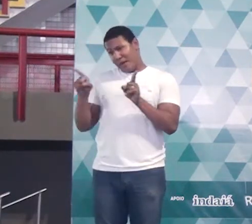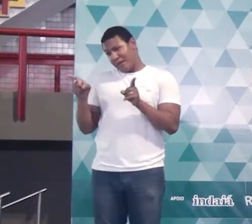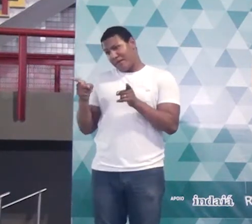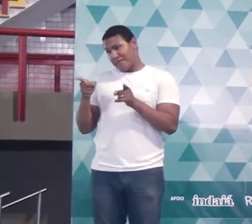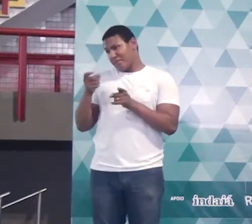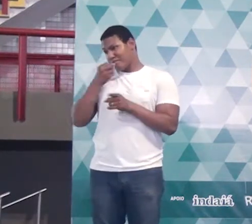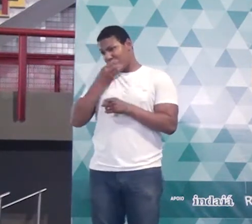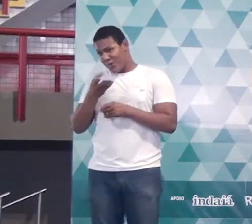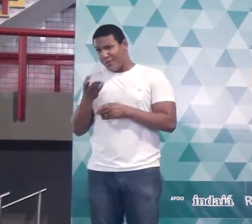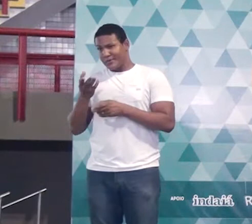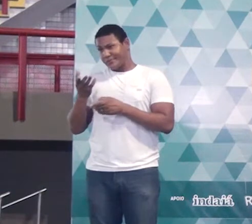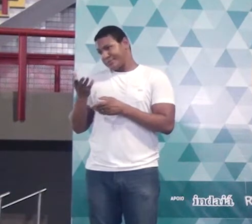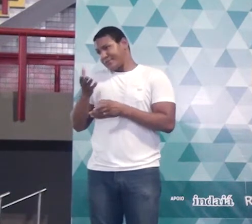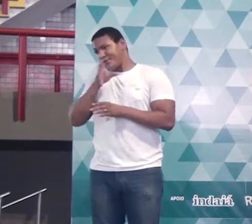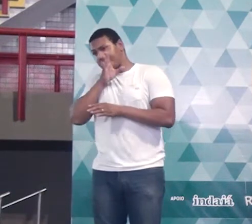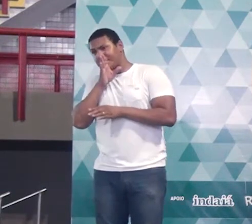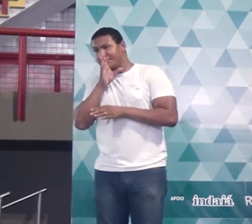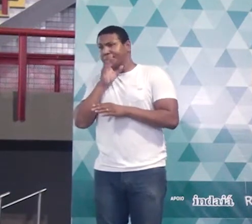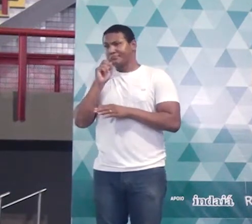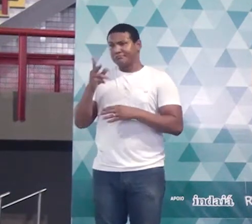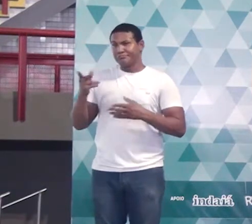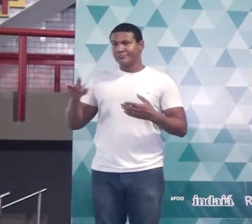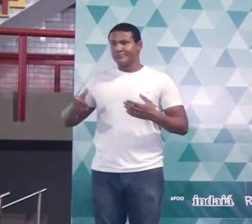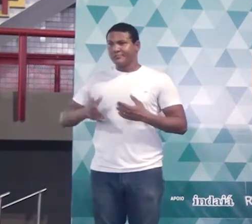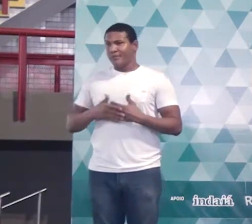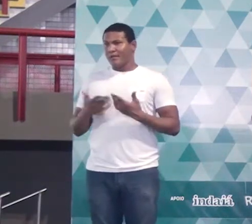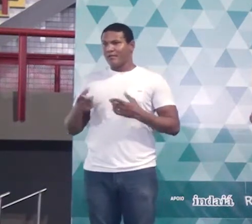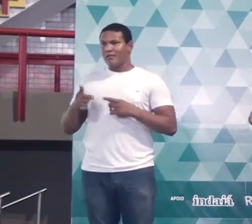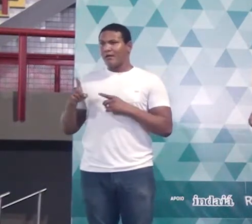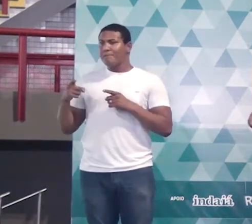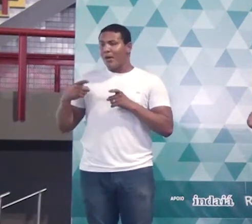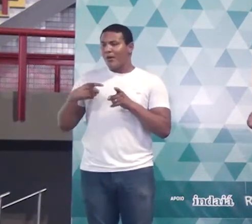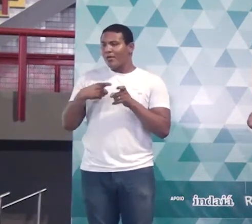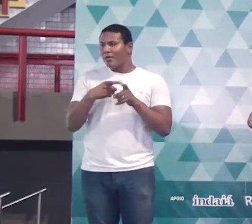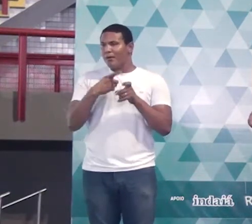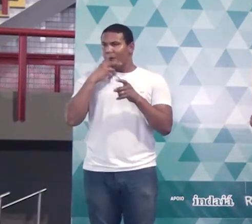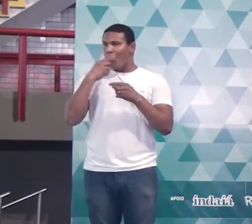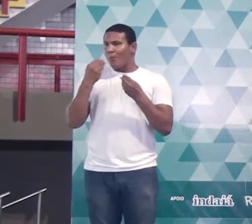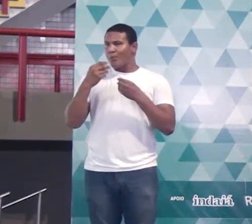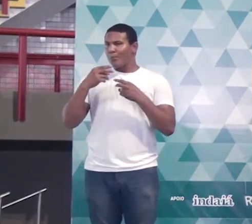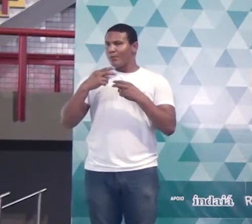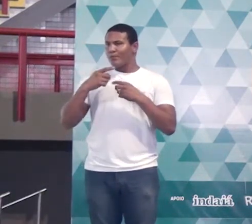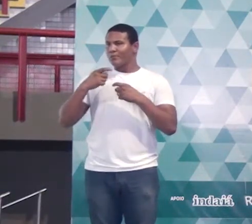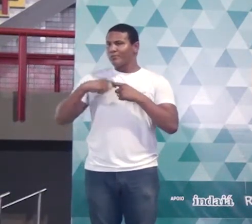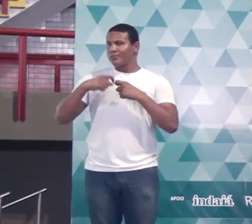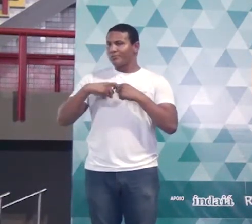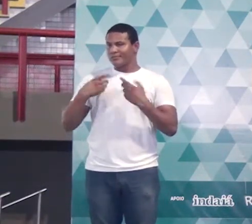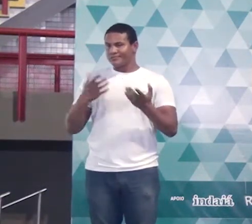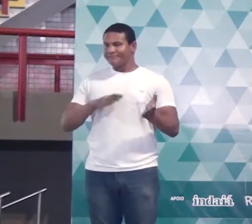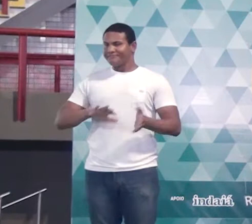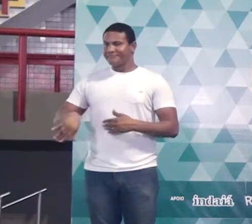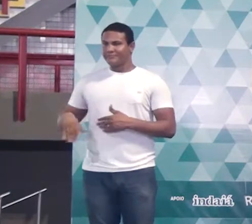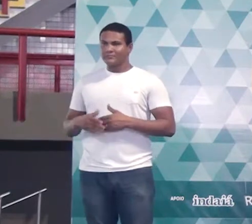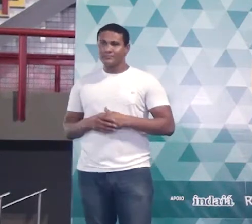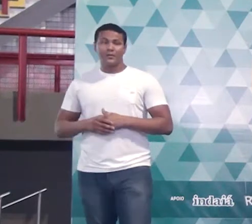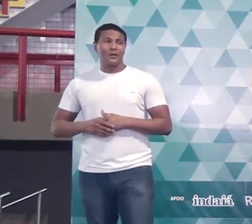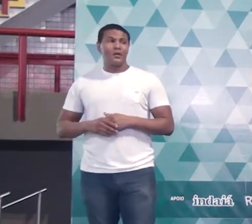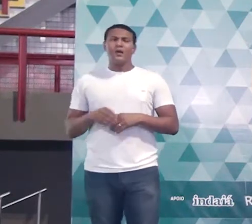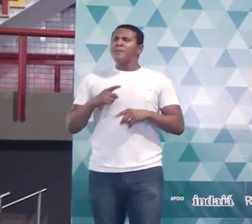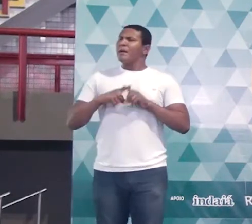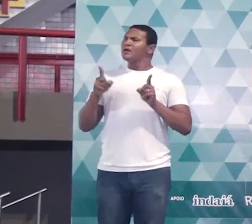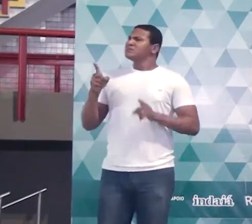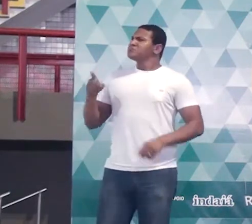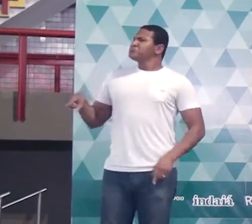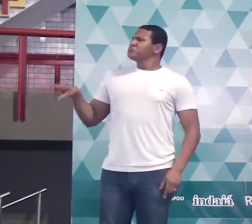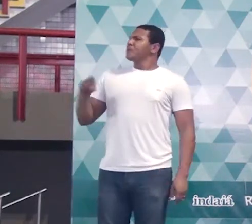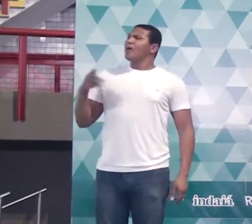Conhecer é fundamental. Mas você que é da biologia, me diz uma coisa, porque eu sinceramente não sei. E